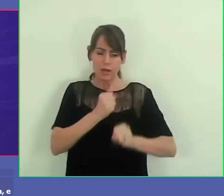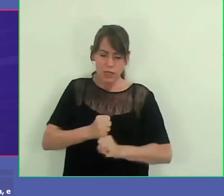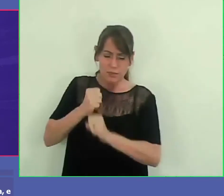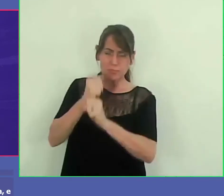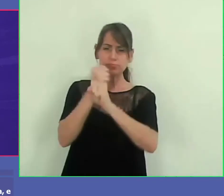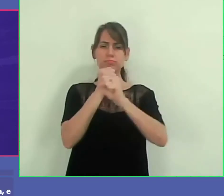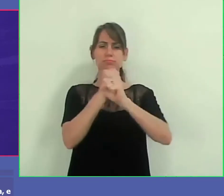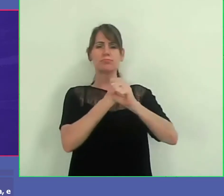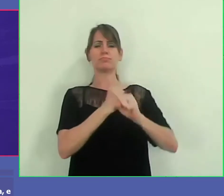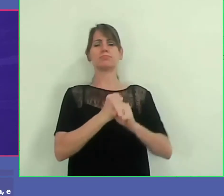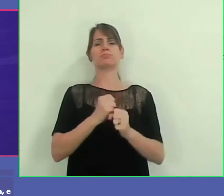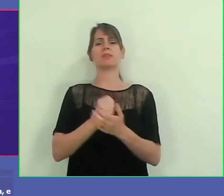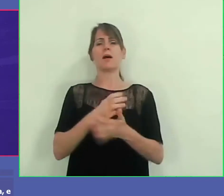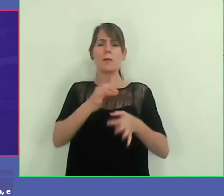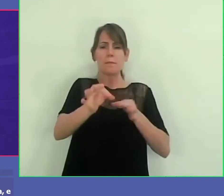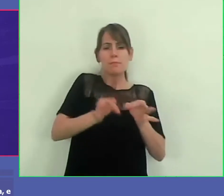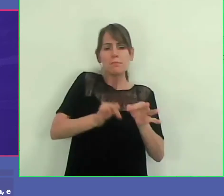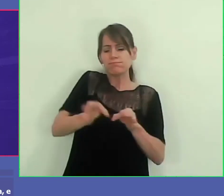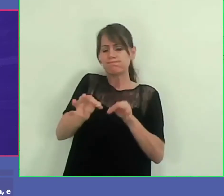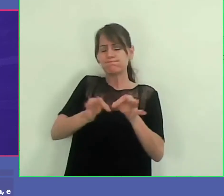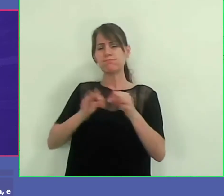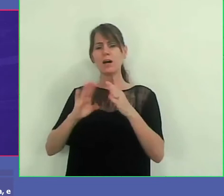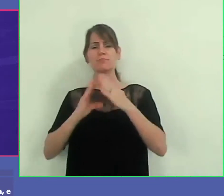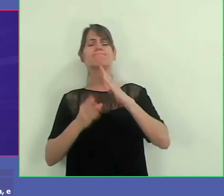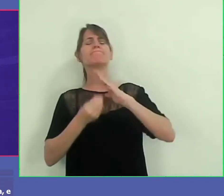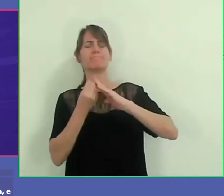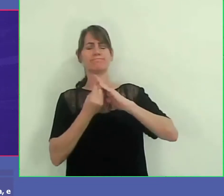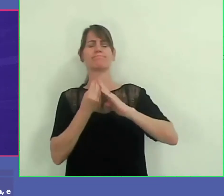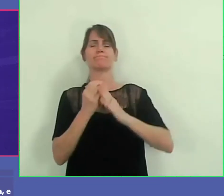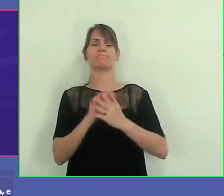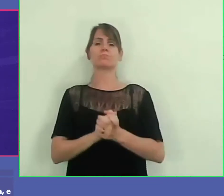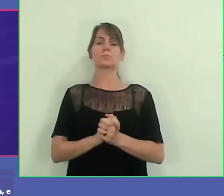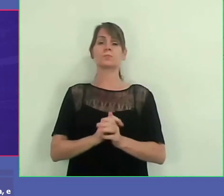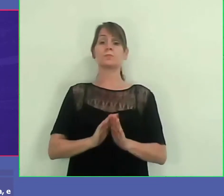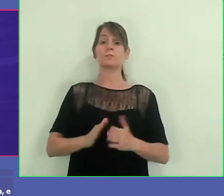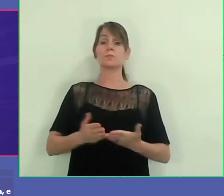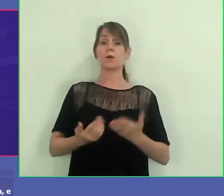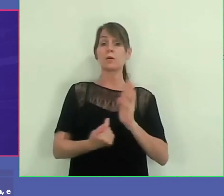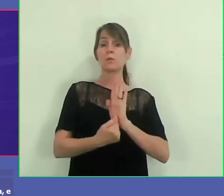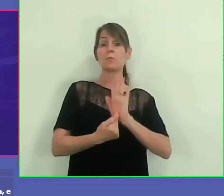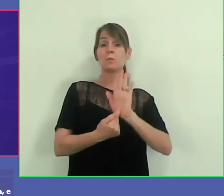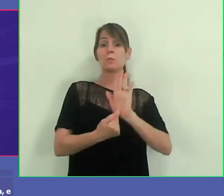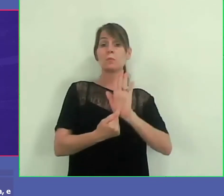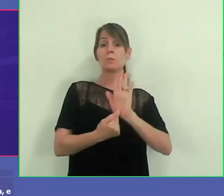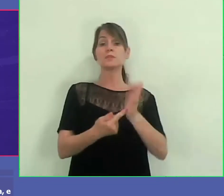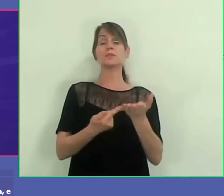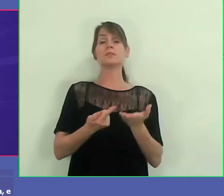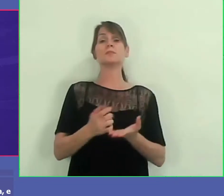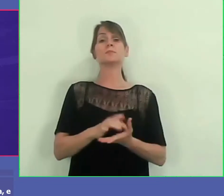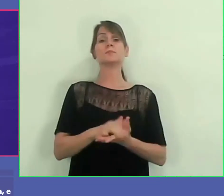edificar a igreja. Mas agora eu vou passar a mostrar para vocês, irmãos,